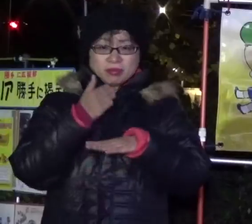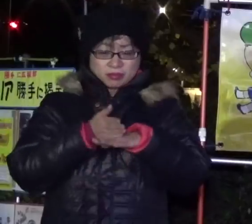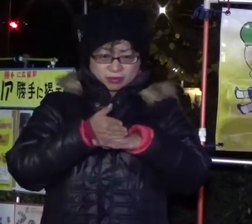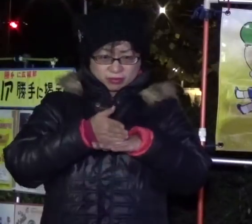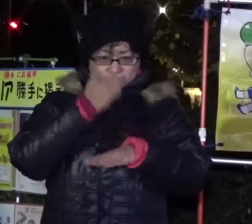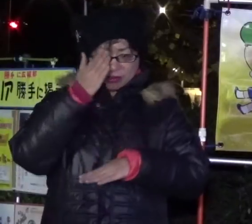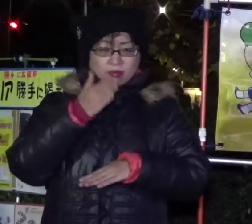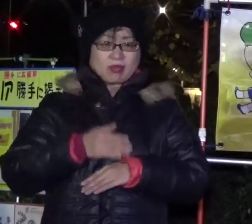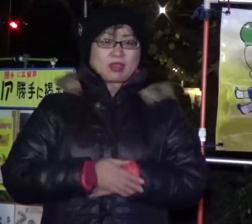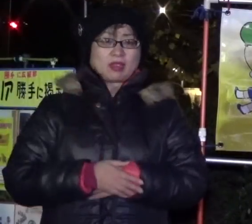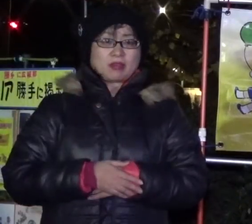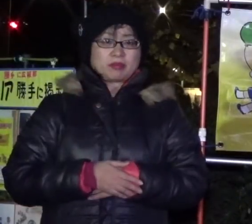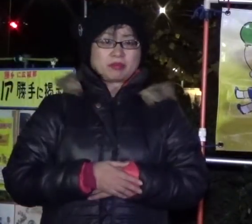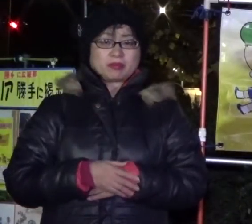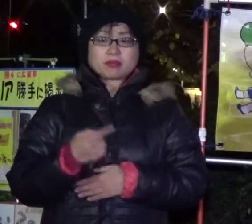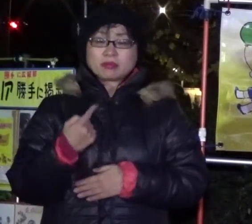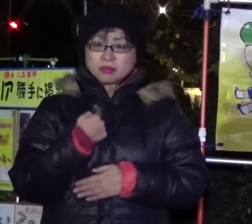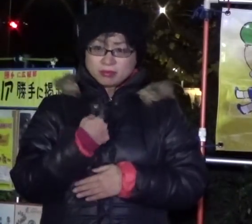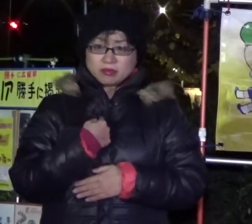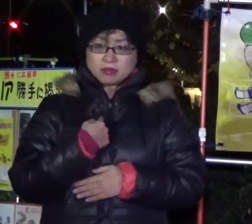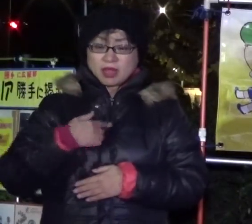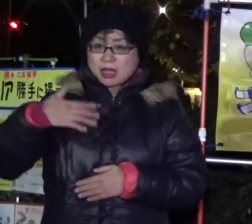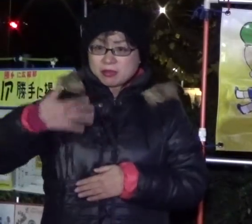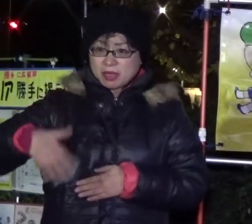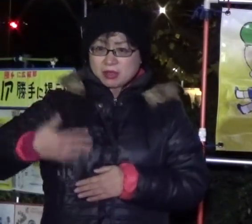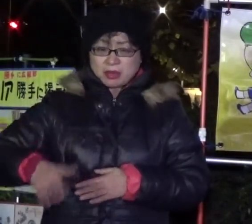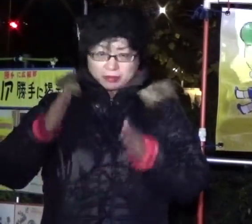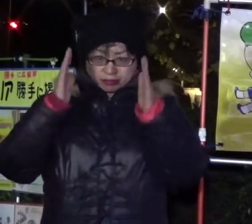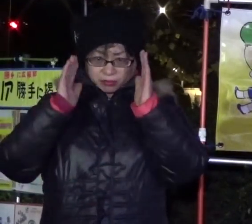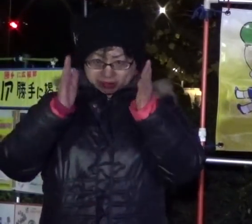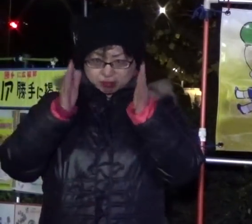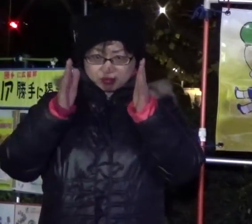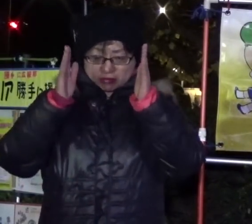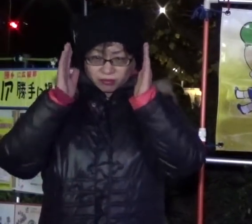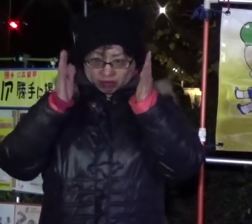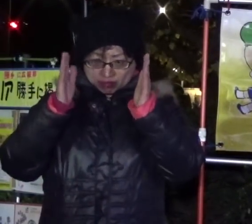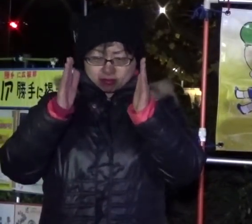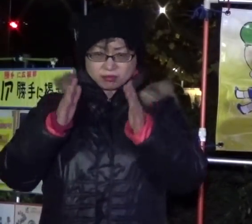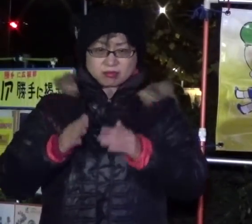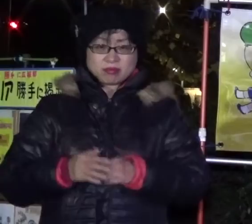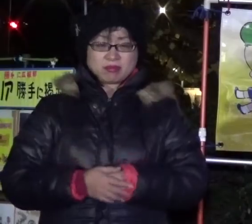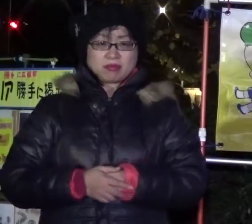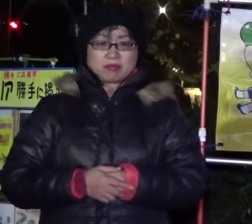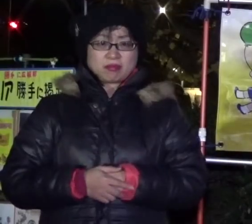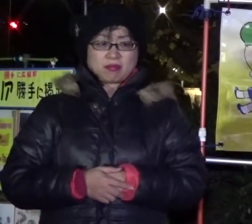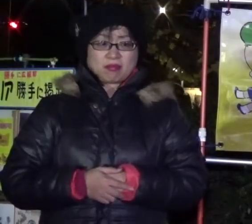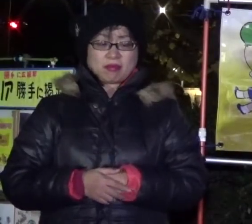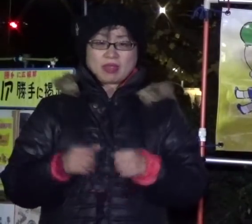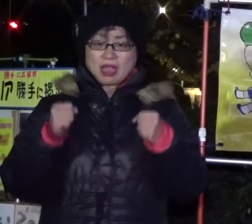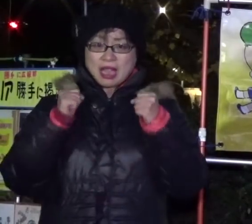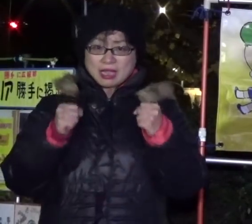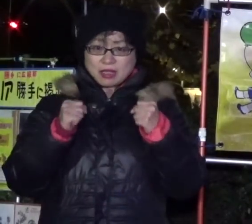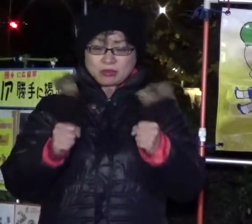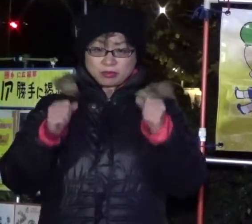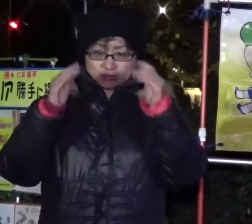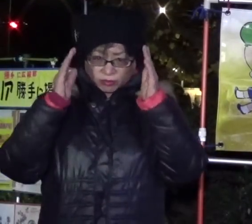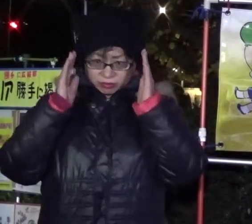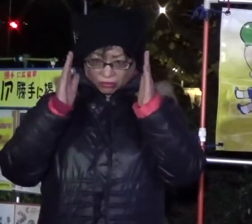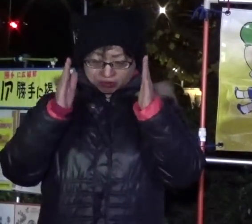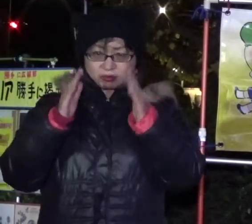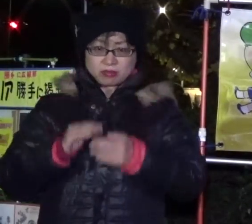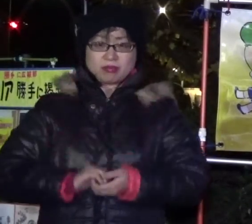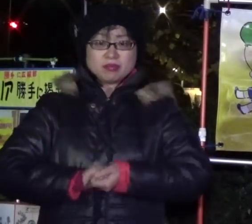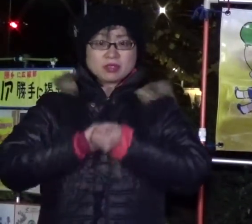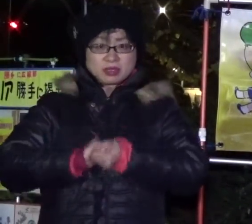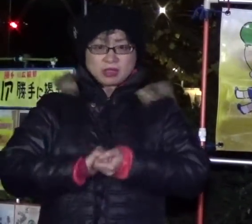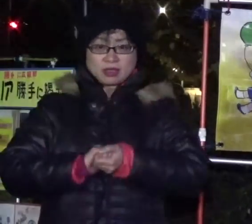も私は絶対にまだまだ頑張って、体を元気うち元気なうちは頑張ります。絶対